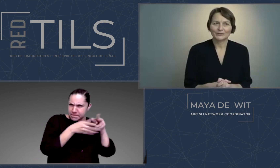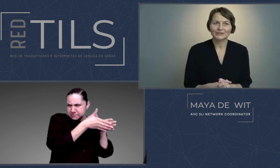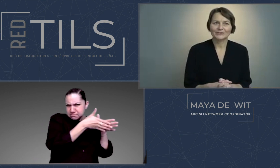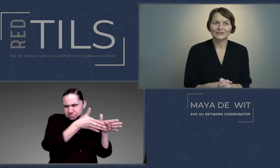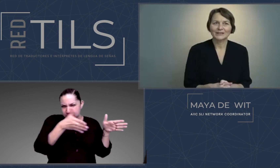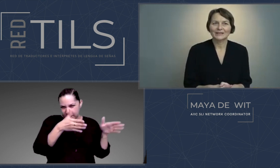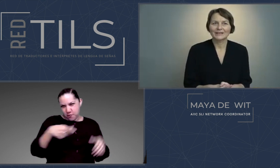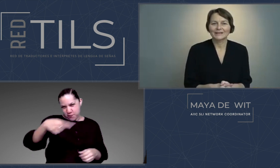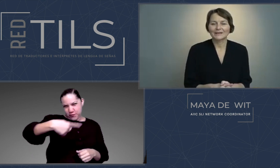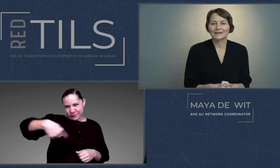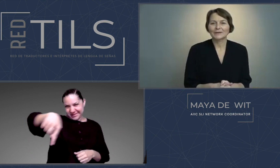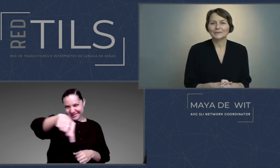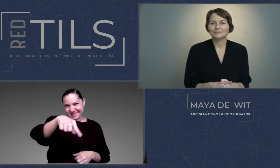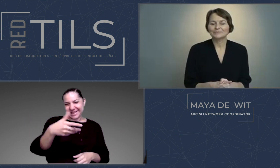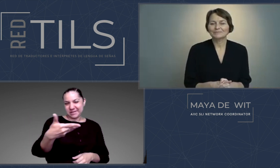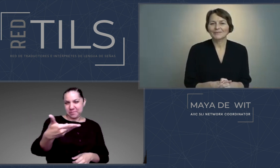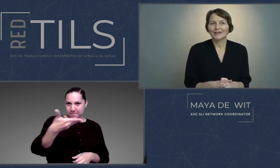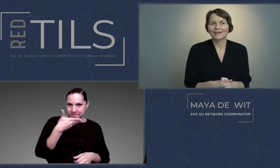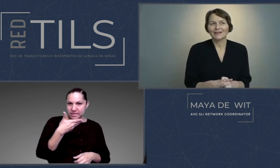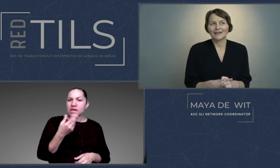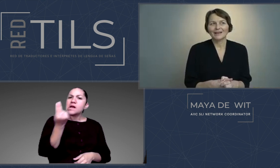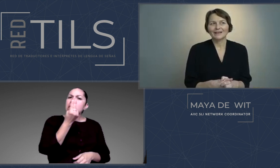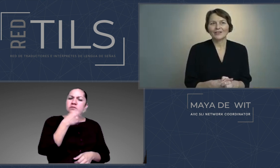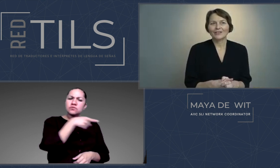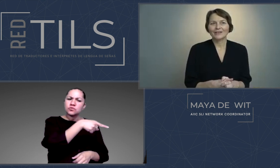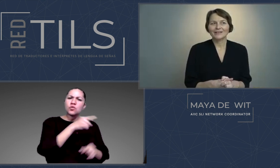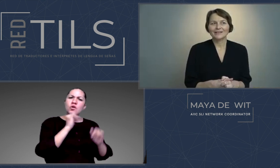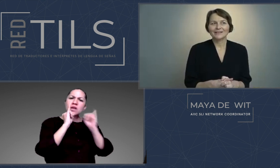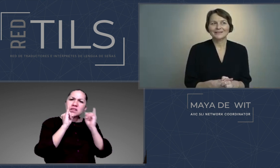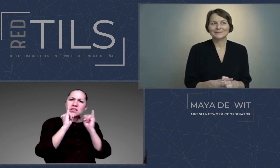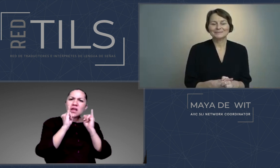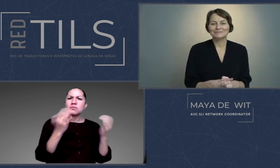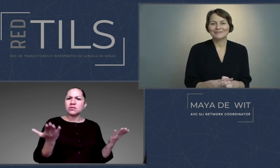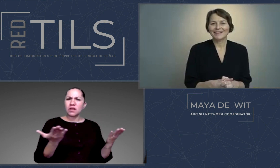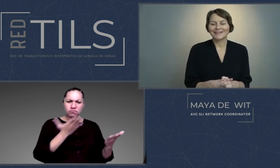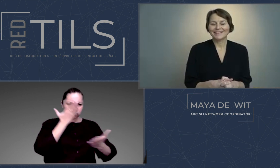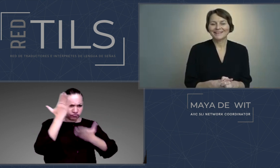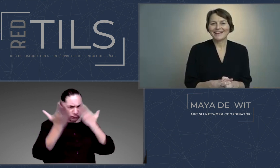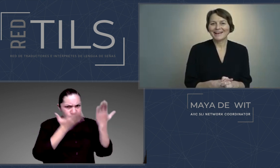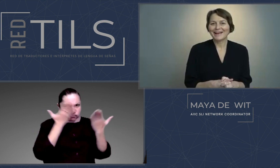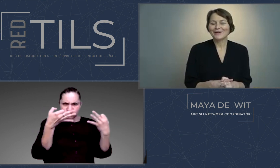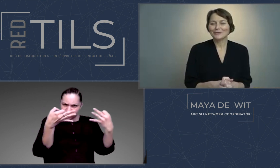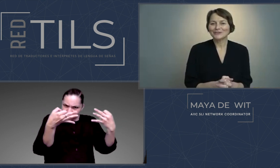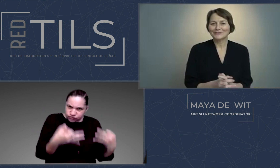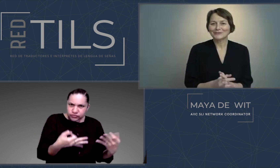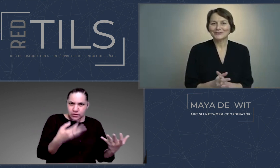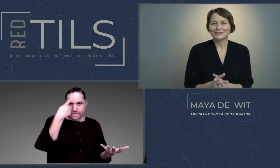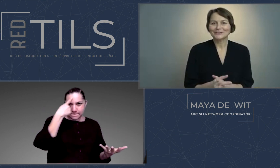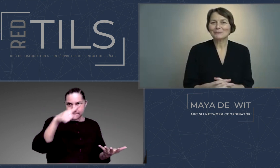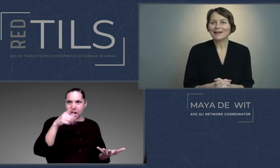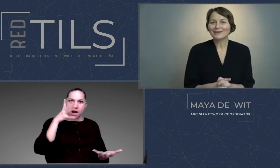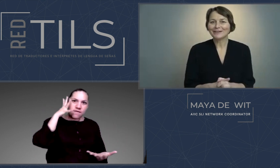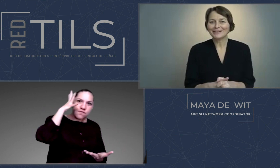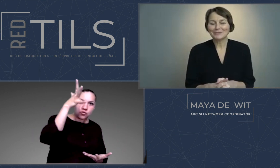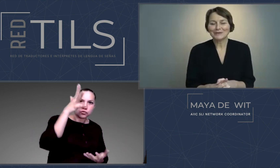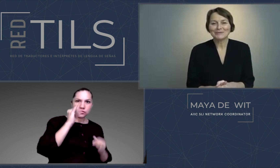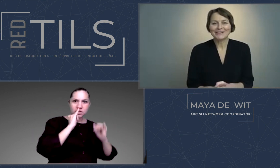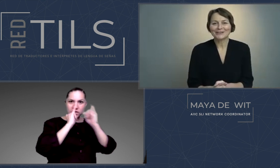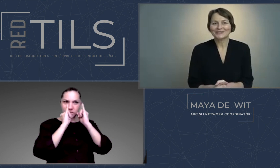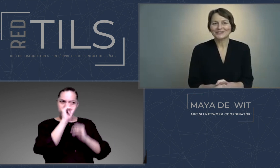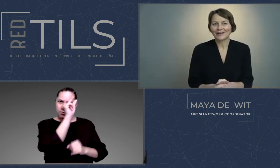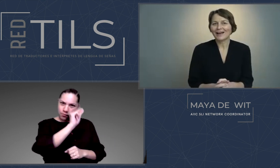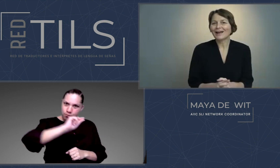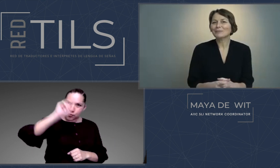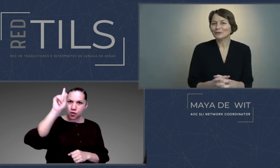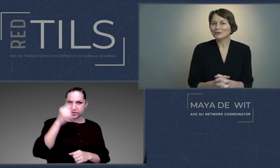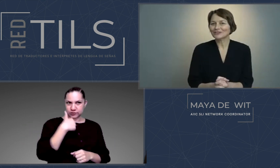de señas se eduque, se prepare académicamente para poder ser intérprete de lengua de señas. Y bueno,